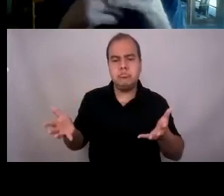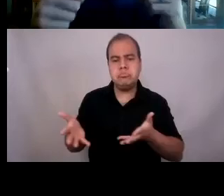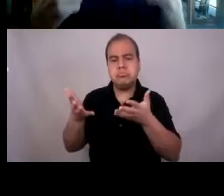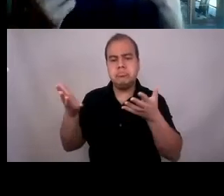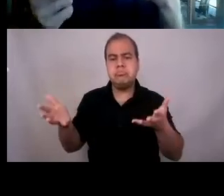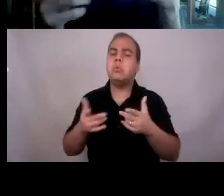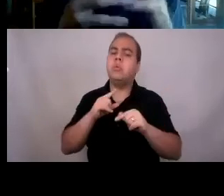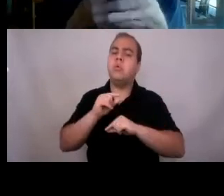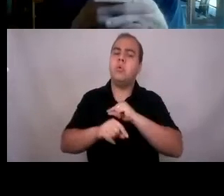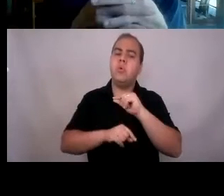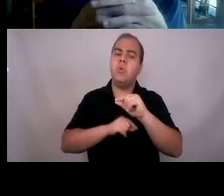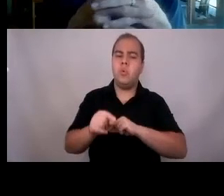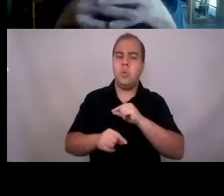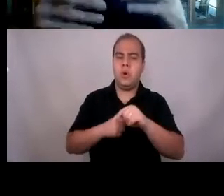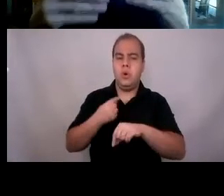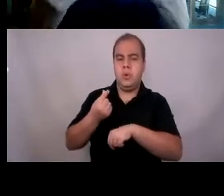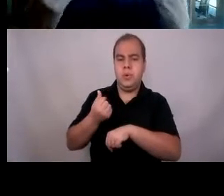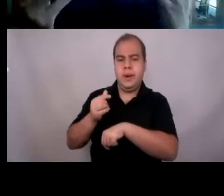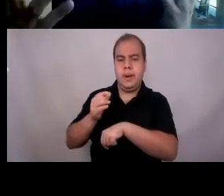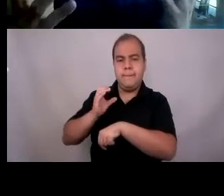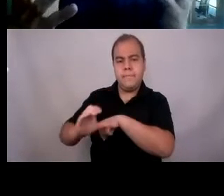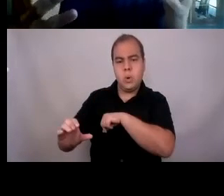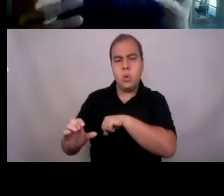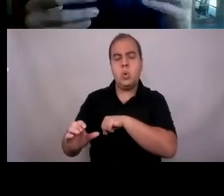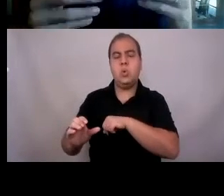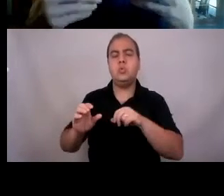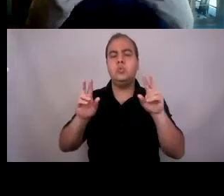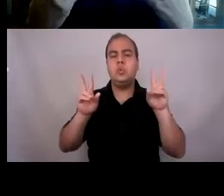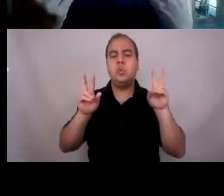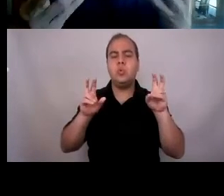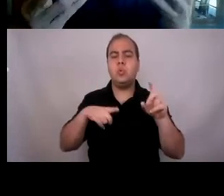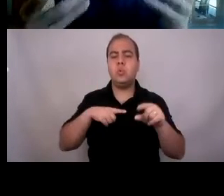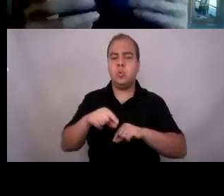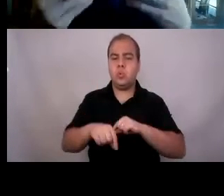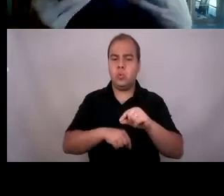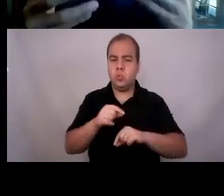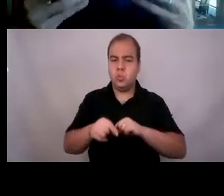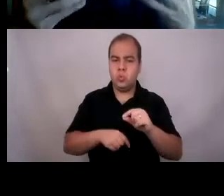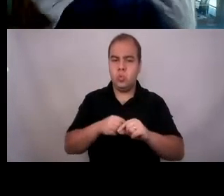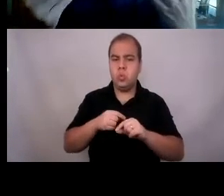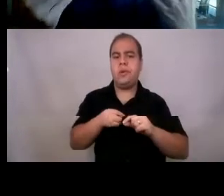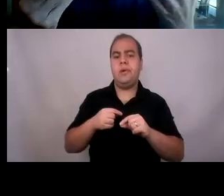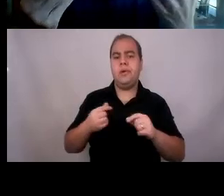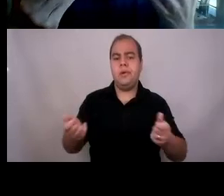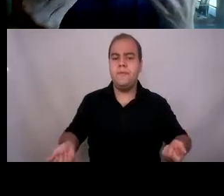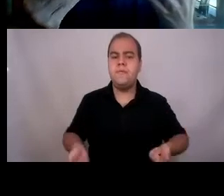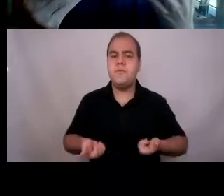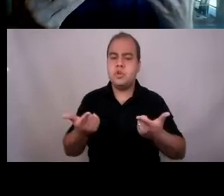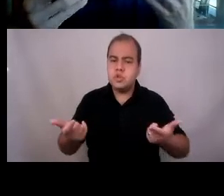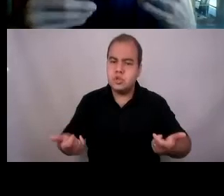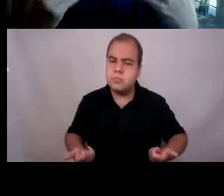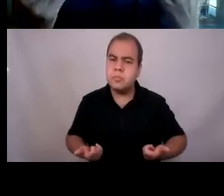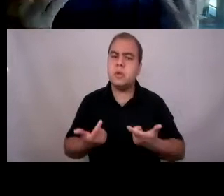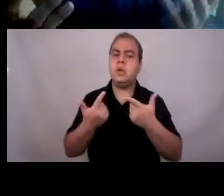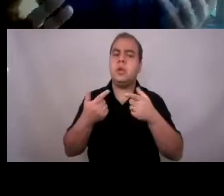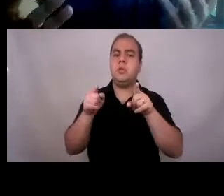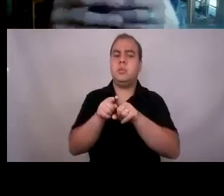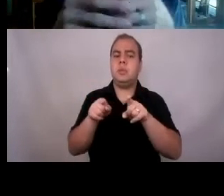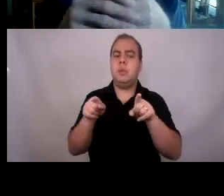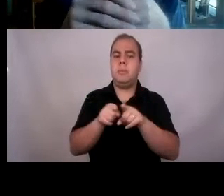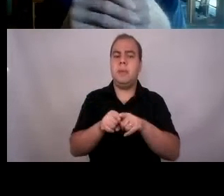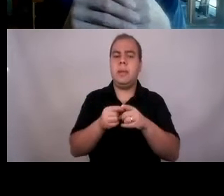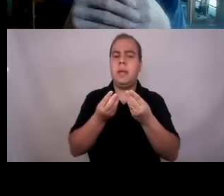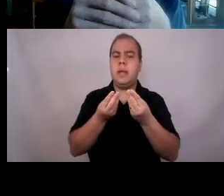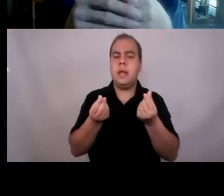um reembolso de acordo com o tipo de investimento, o tipo de elemento que